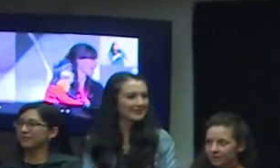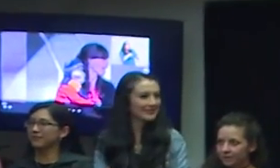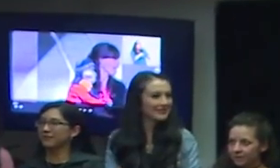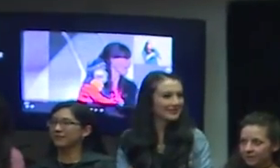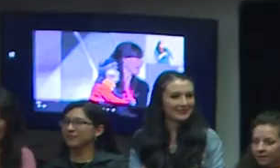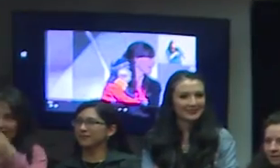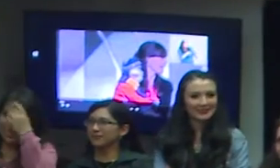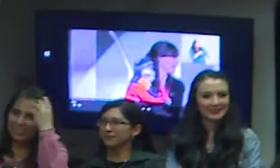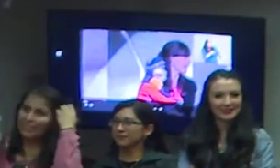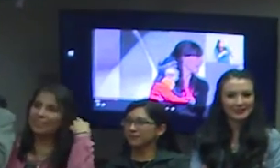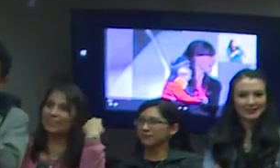¿Sí, ya?